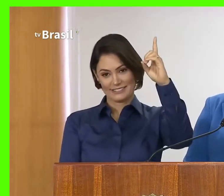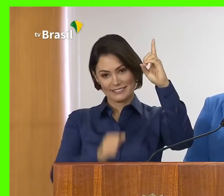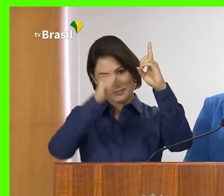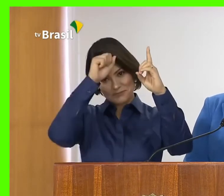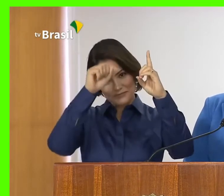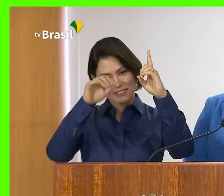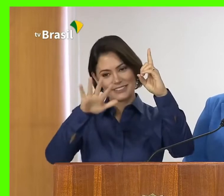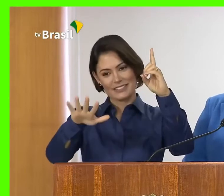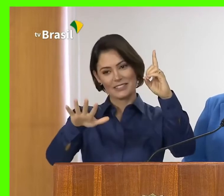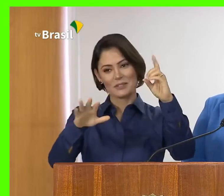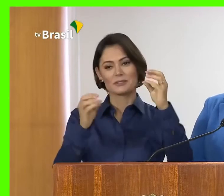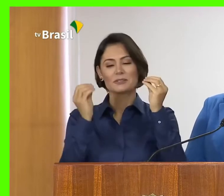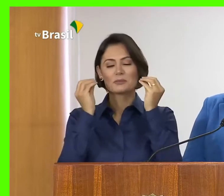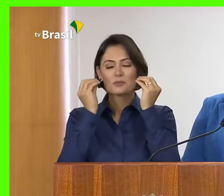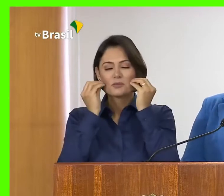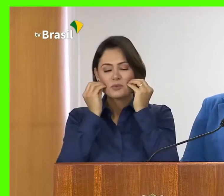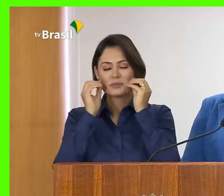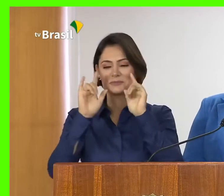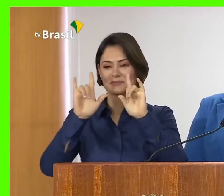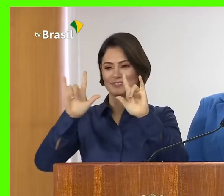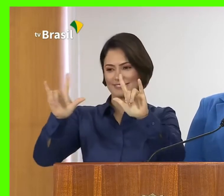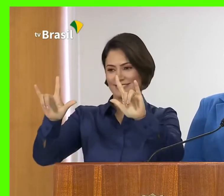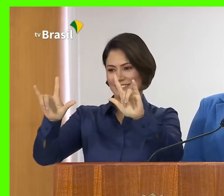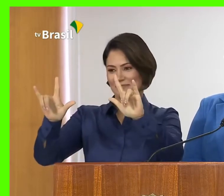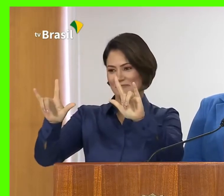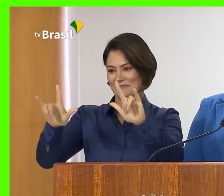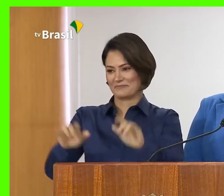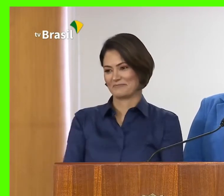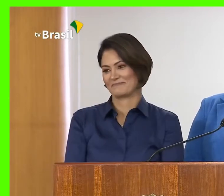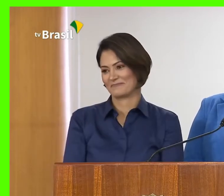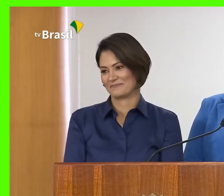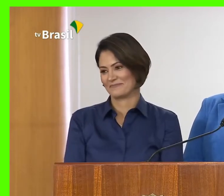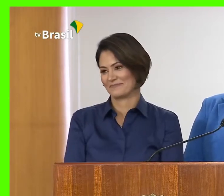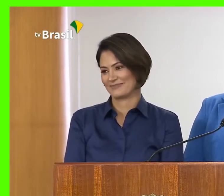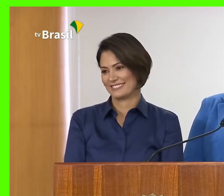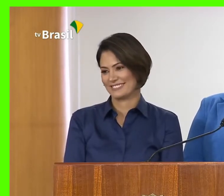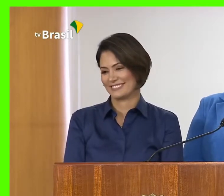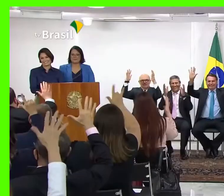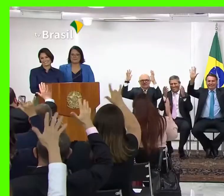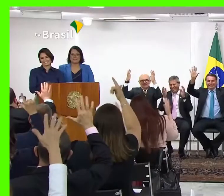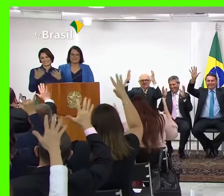Muito obrigada, que Deus os abençoe, um forte beijo, I love you.